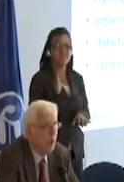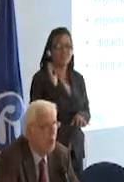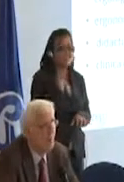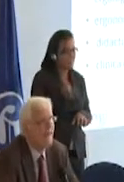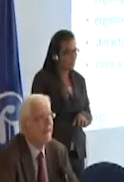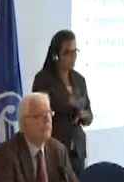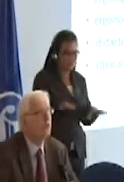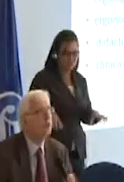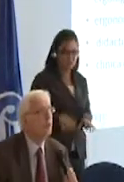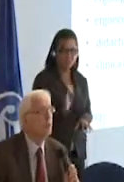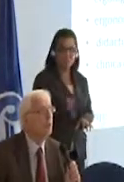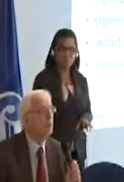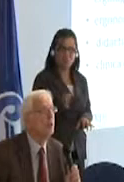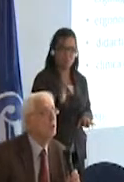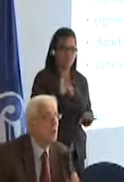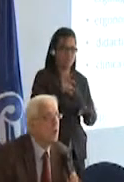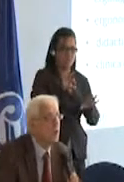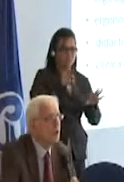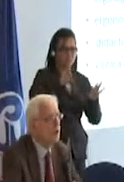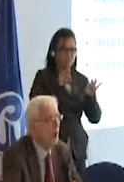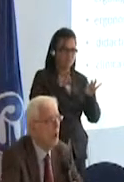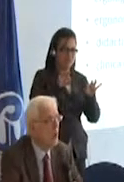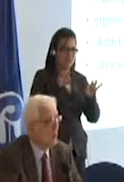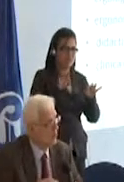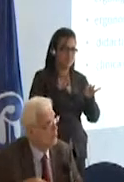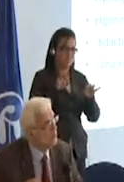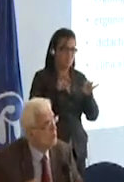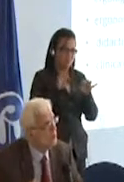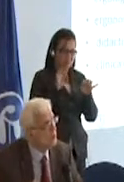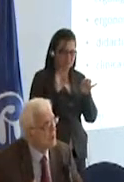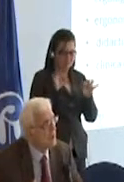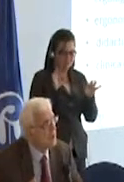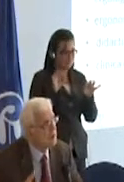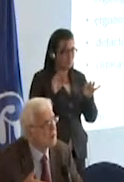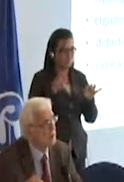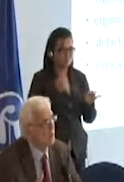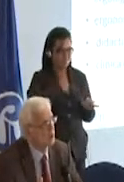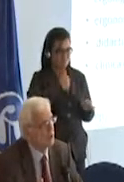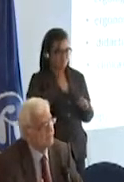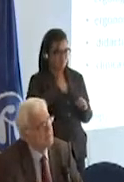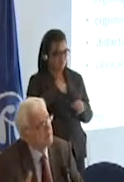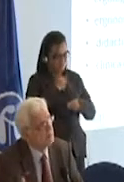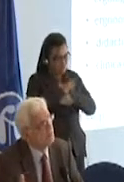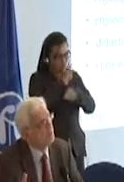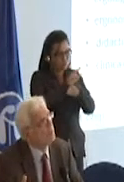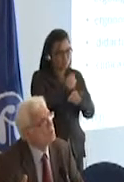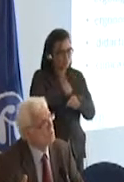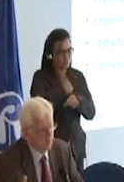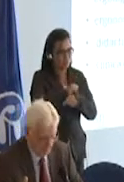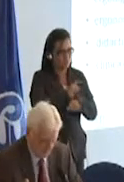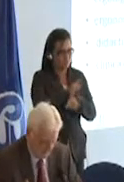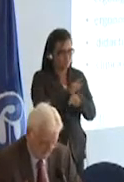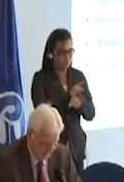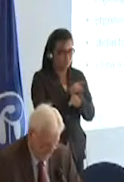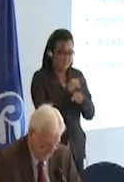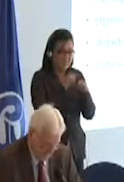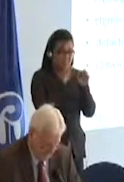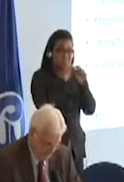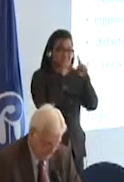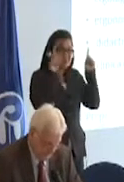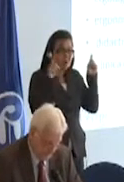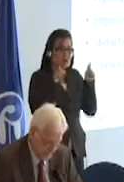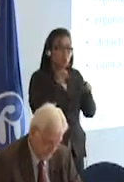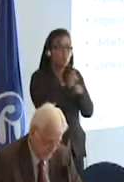escogencias de utilización de sí mismo, y la noción de utilización de sí mismo la utilizaremos, es muy